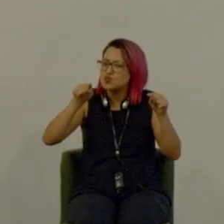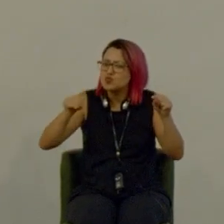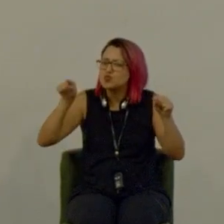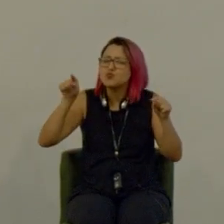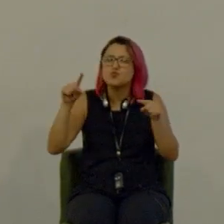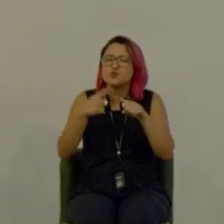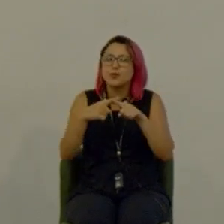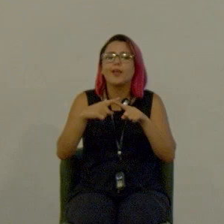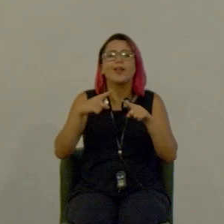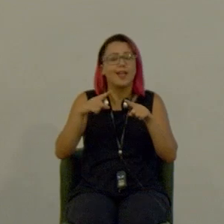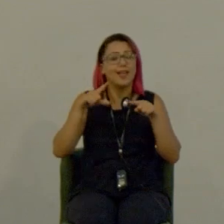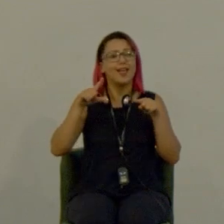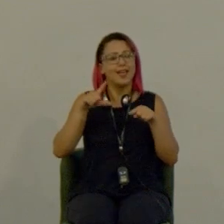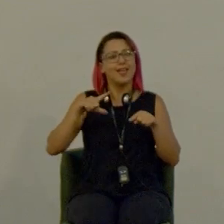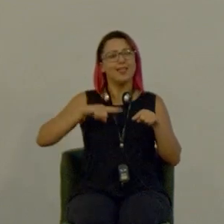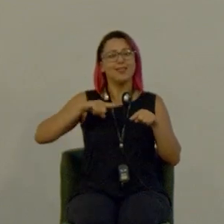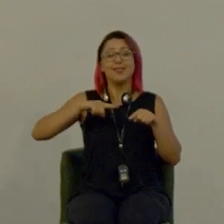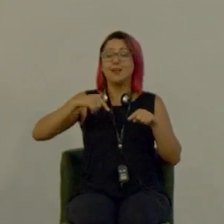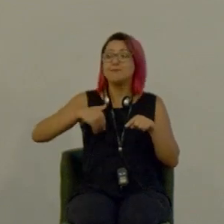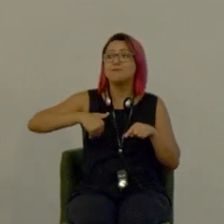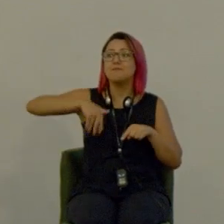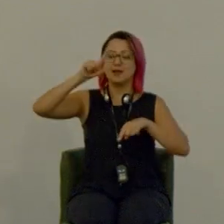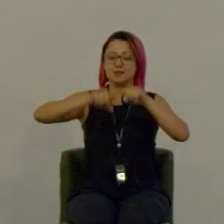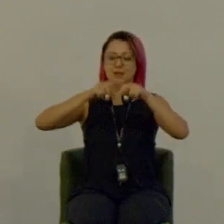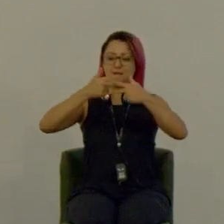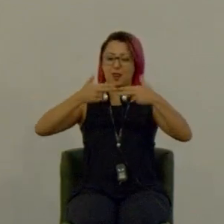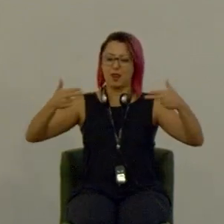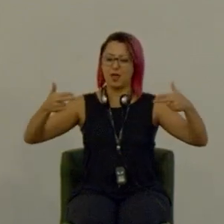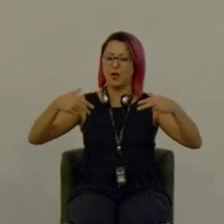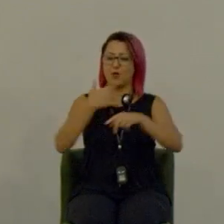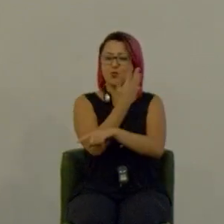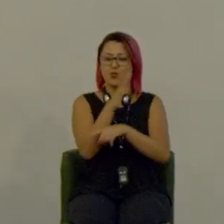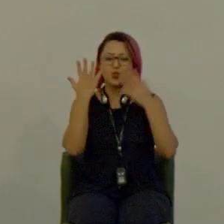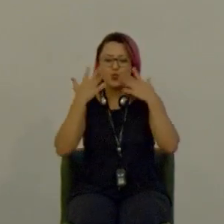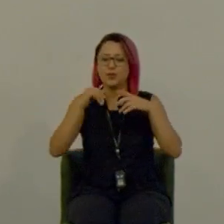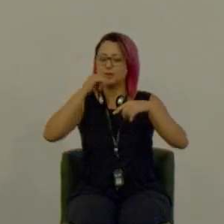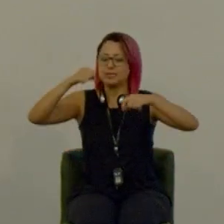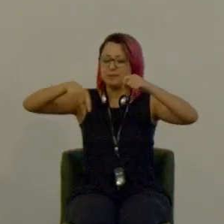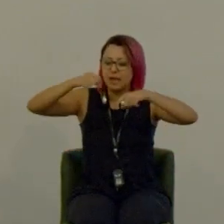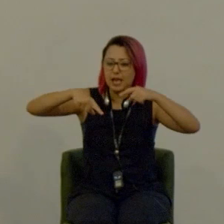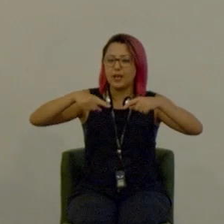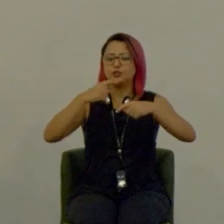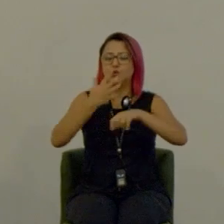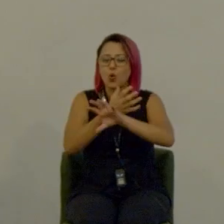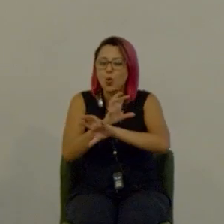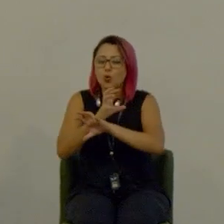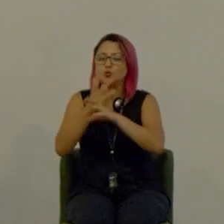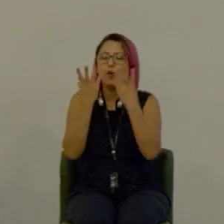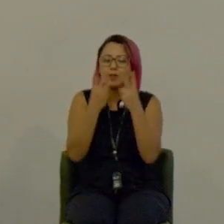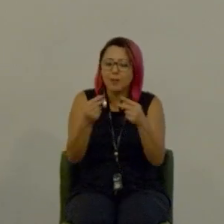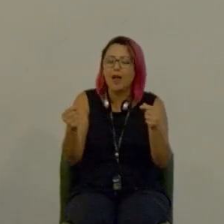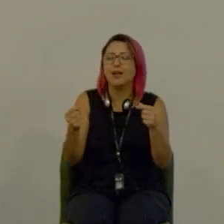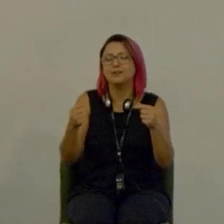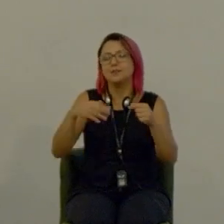e esses solos têm muita quantidade de material orgânico, muito resto de semente, restos de ossos de animais, mas muita cerâmica